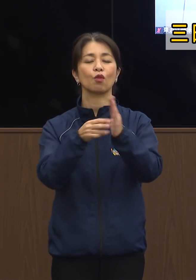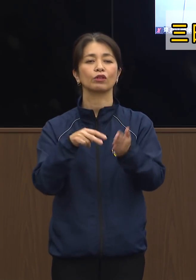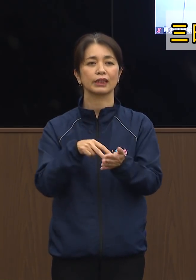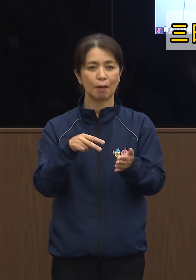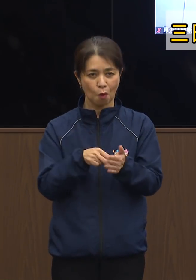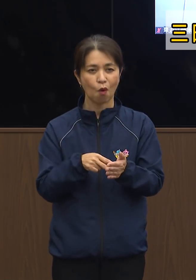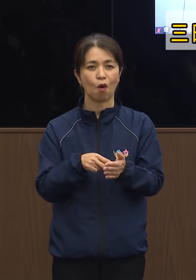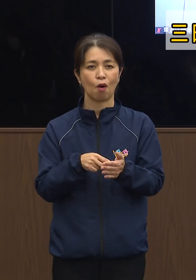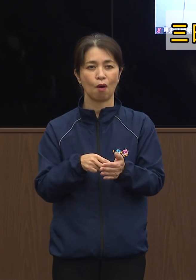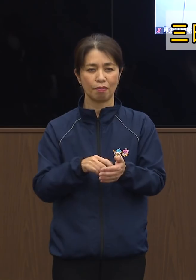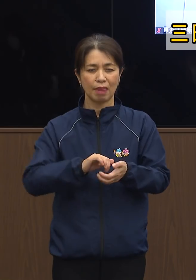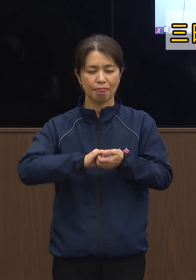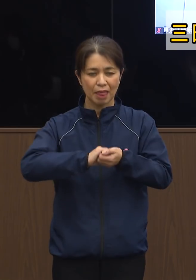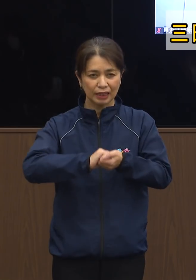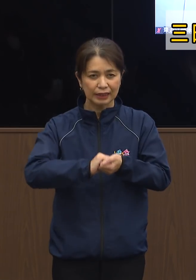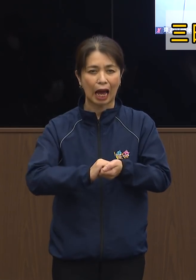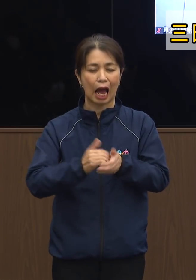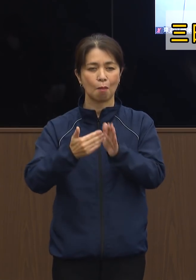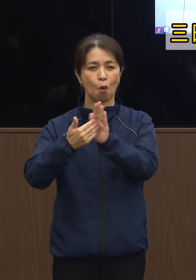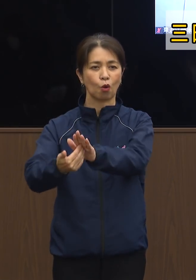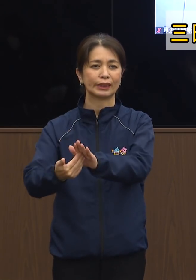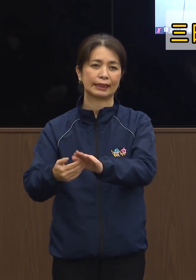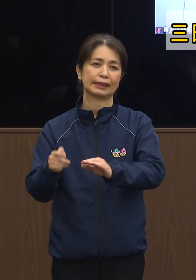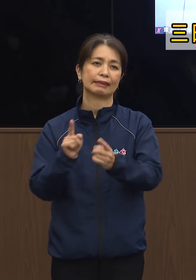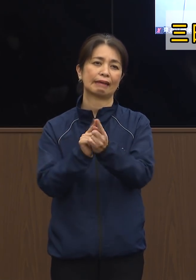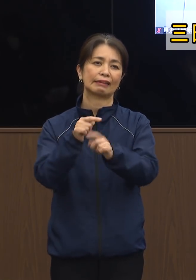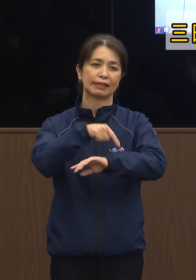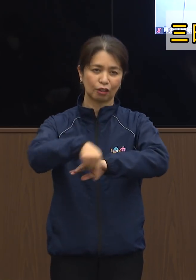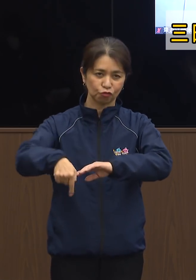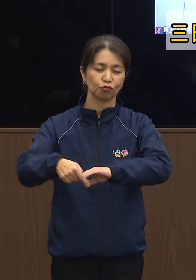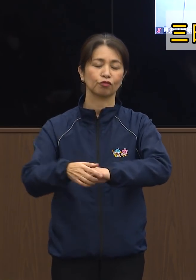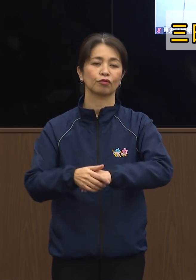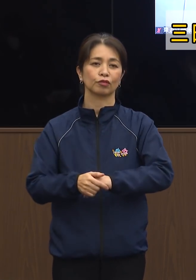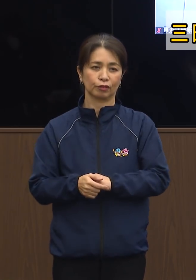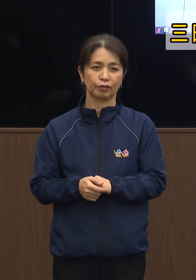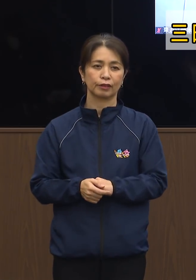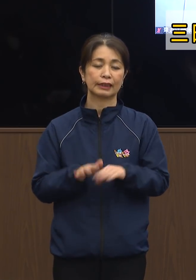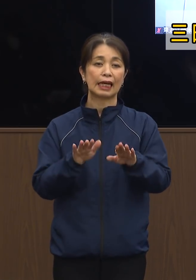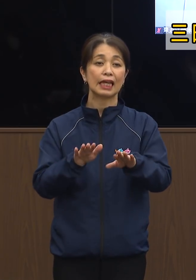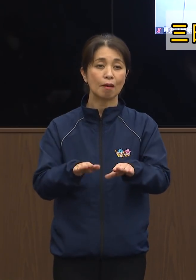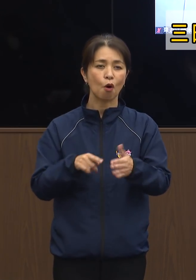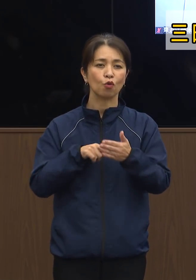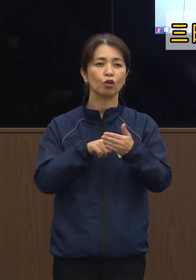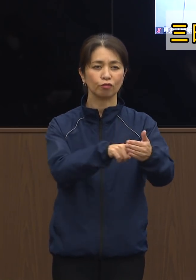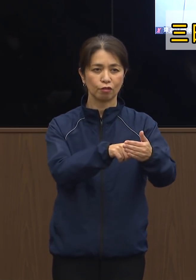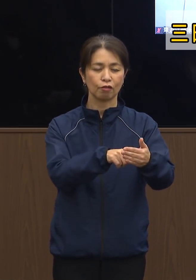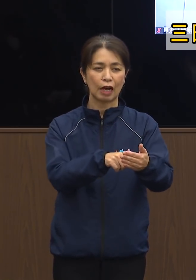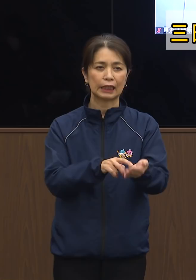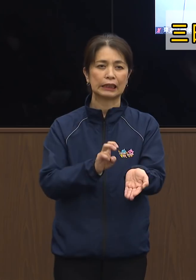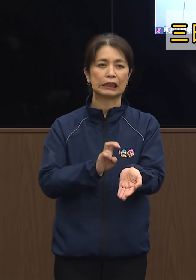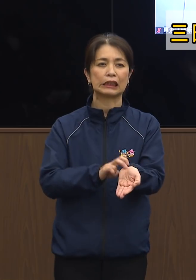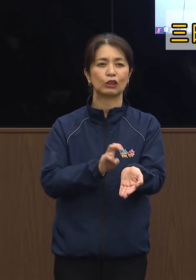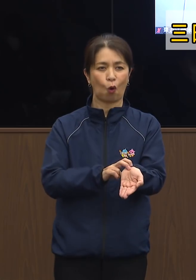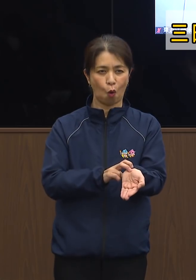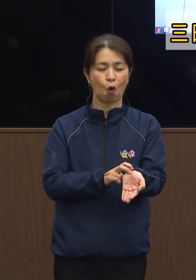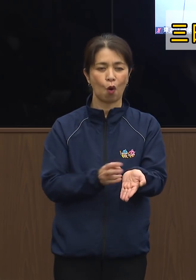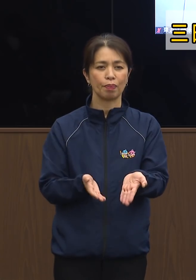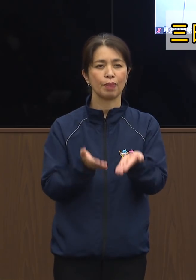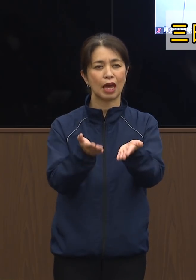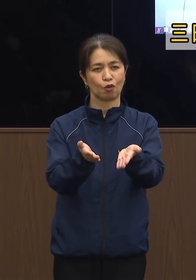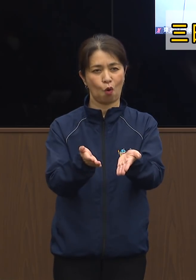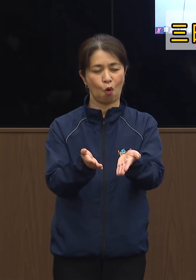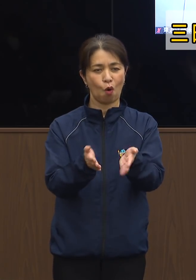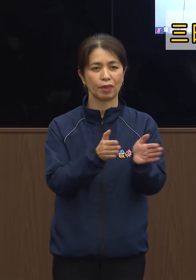染拡大防止対策、また現在も取り組んでおります医療提供体制の充実強